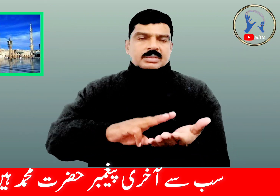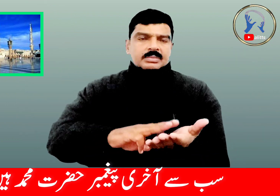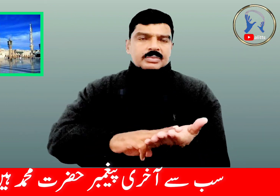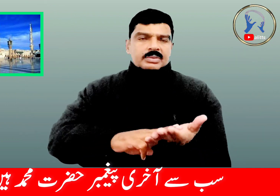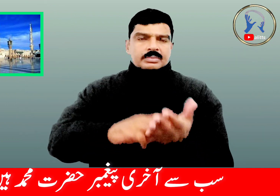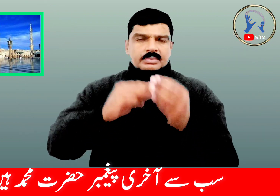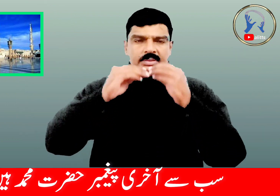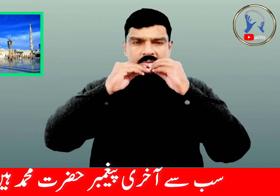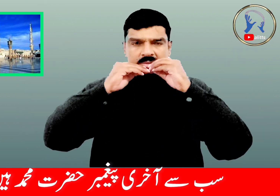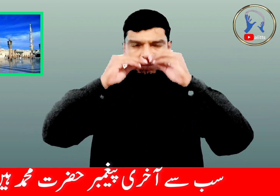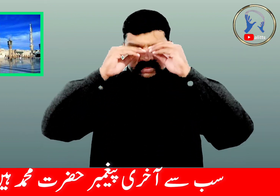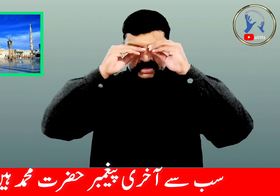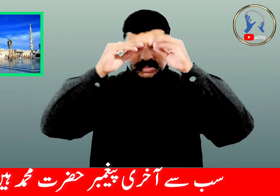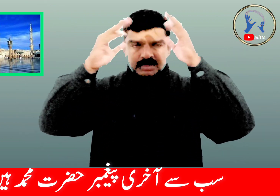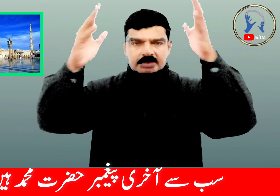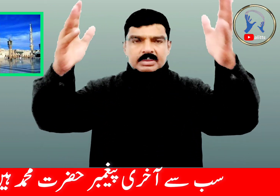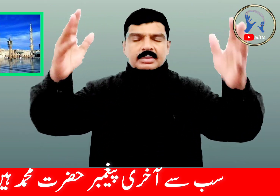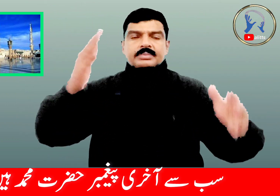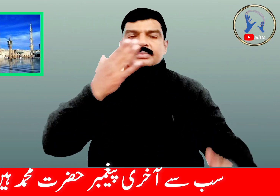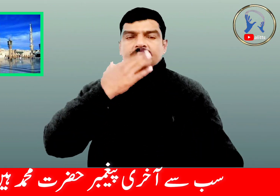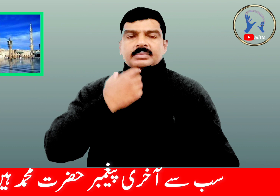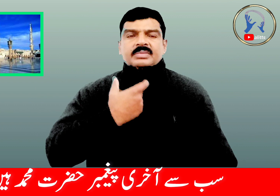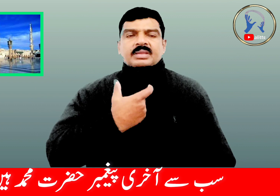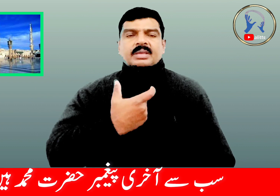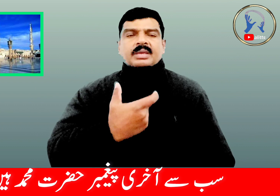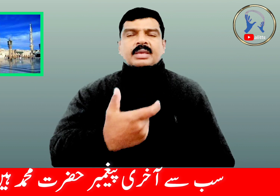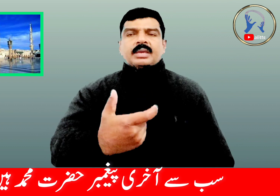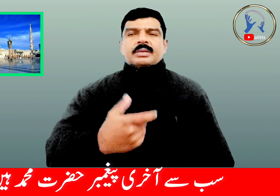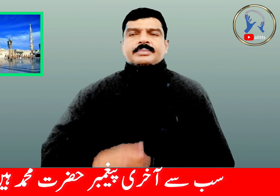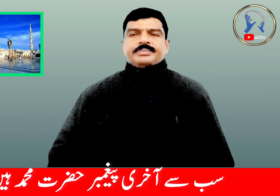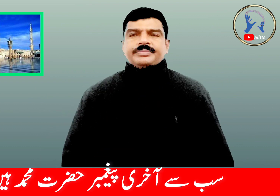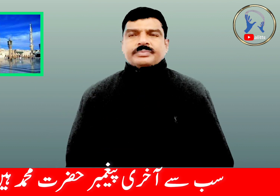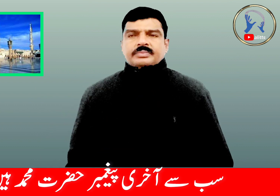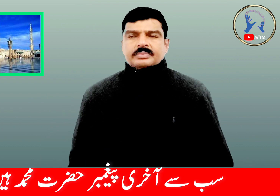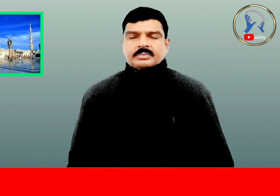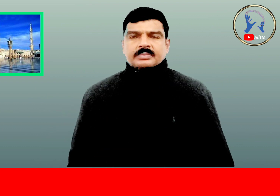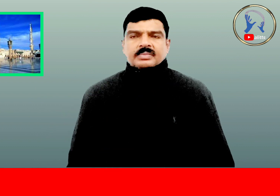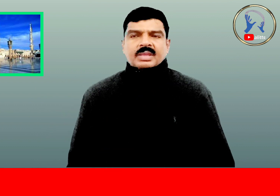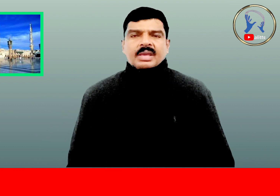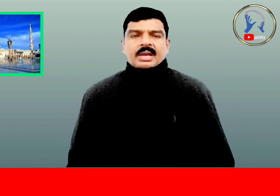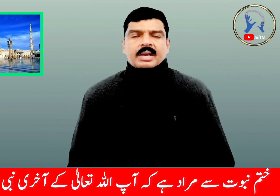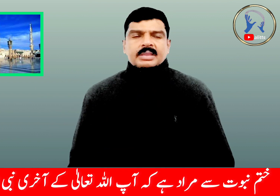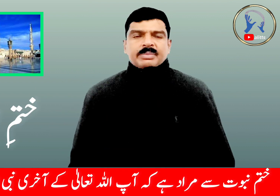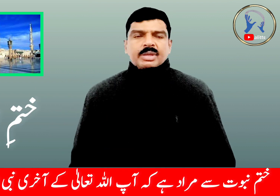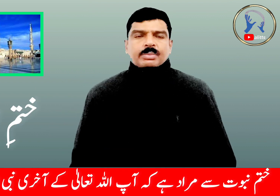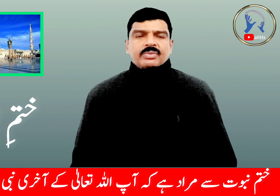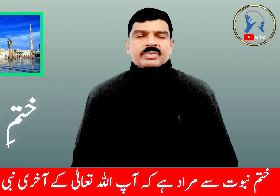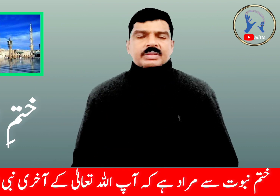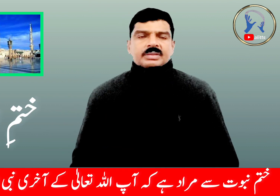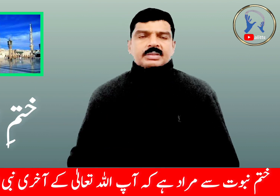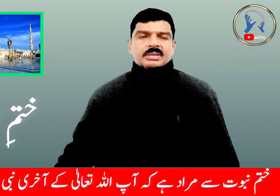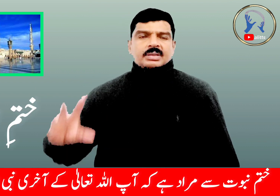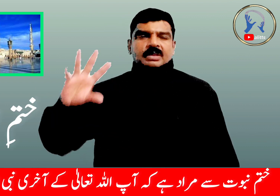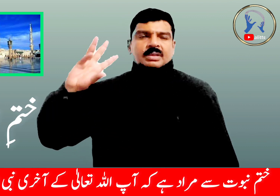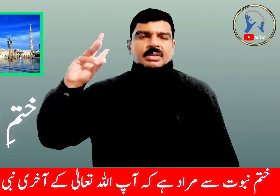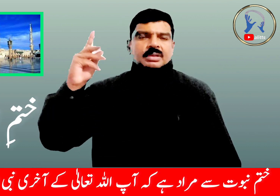حضرت محمد صلی اللہ علیہ وسلم ہیں۔ ختم